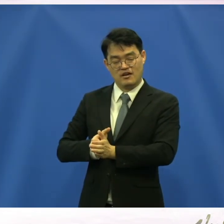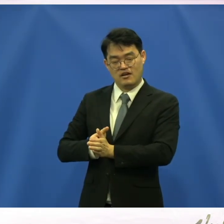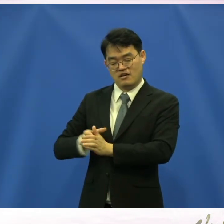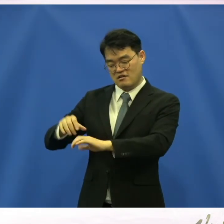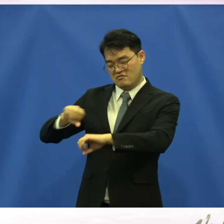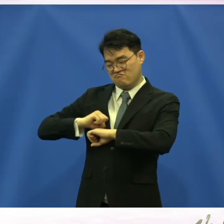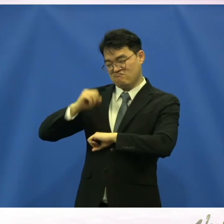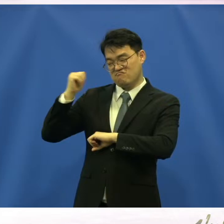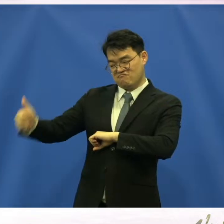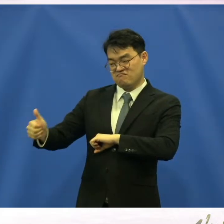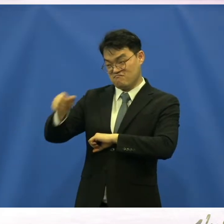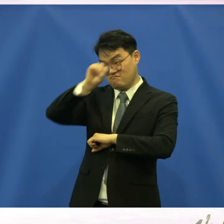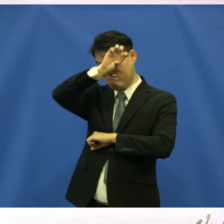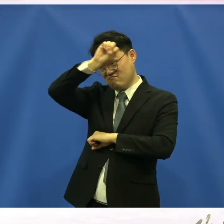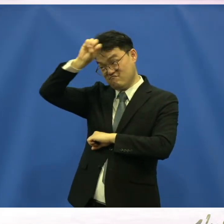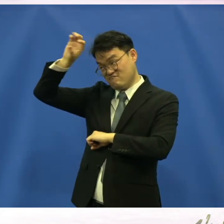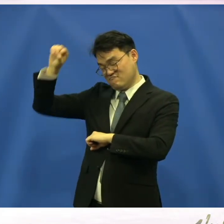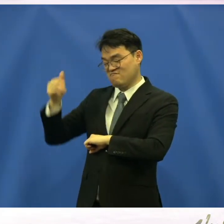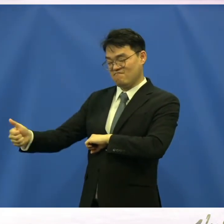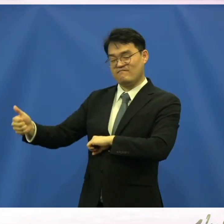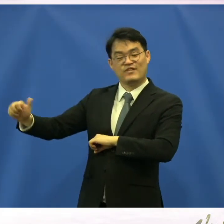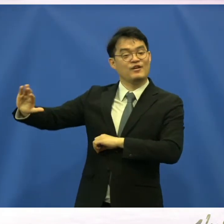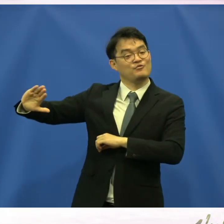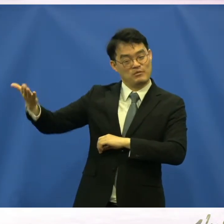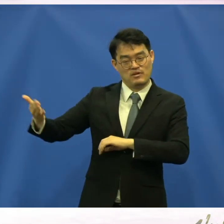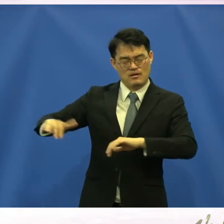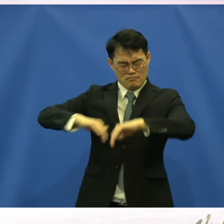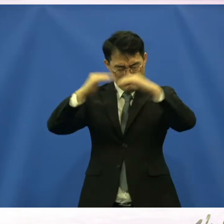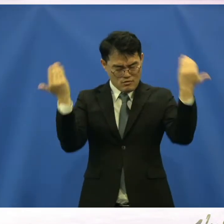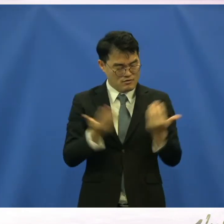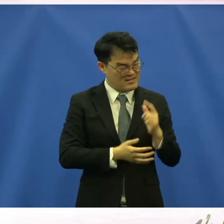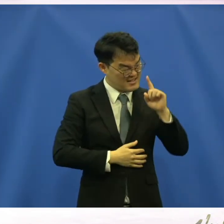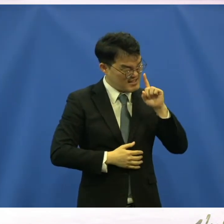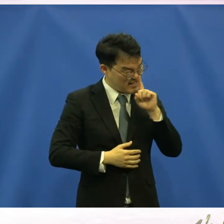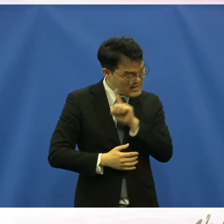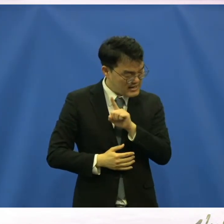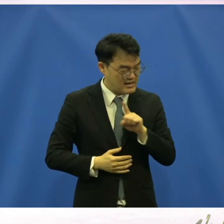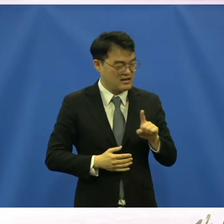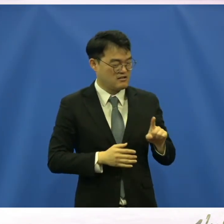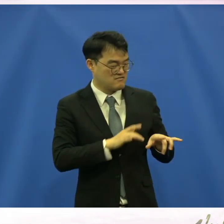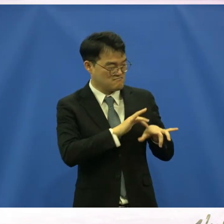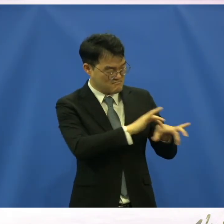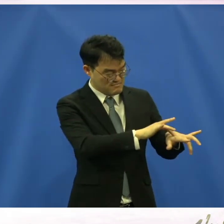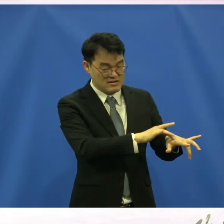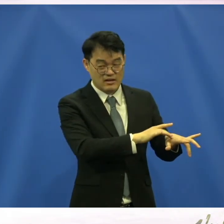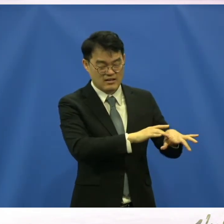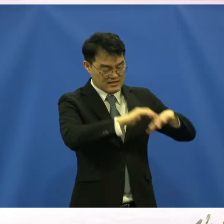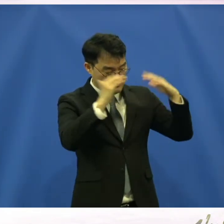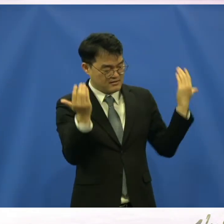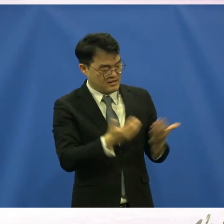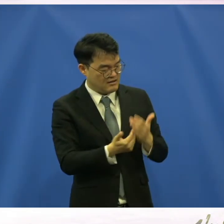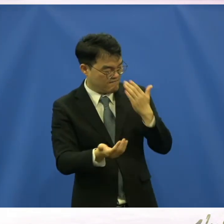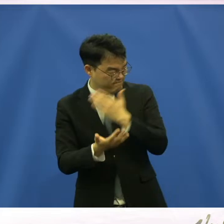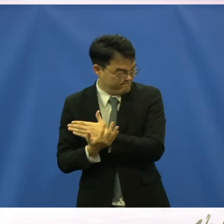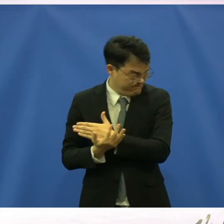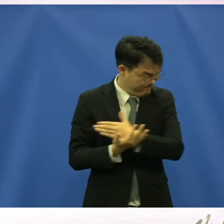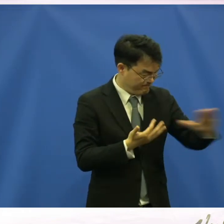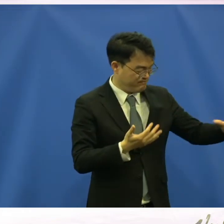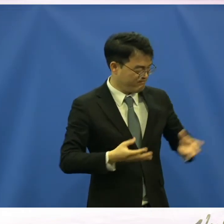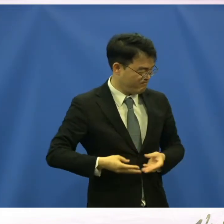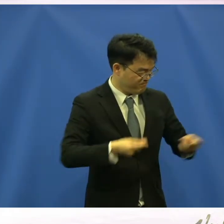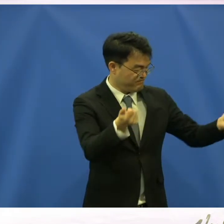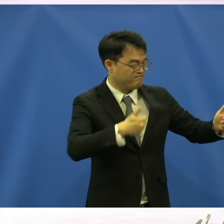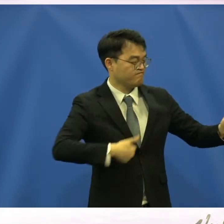사탄을 무력화시키셨습니다. 모든 악의 영향력으로부터 승리를 거두셨습니다. 우리는 이제 그 승리를